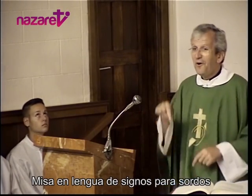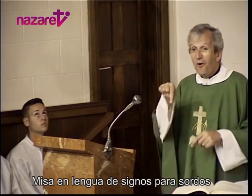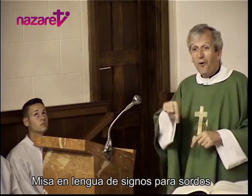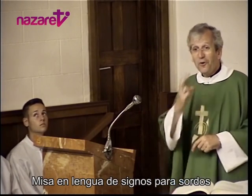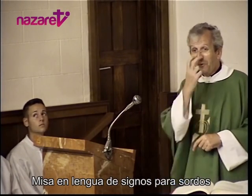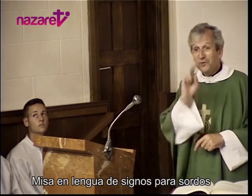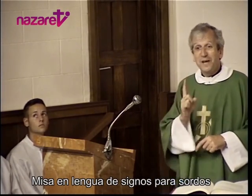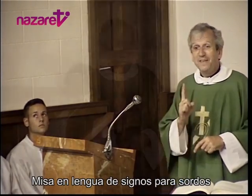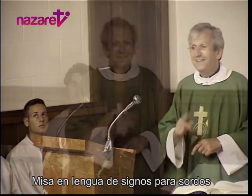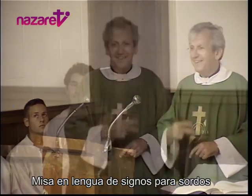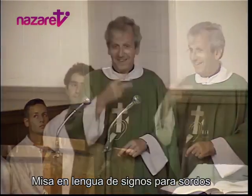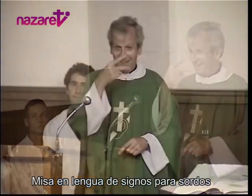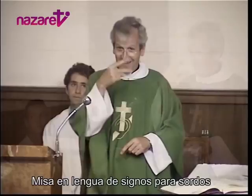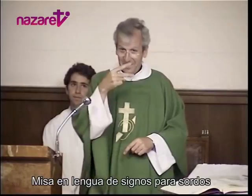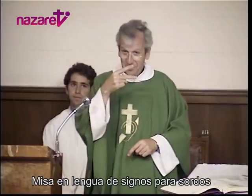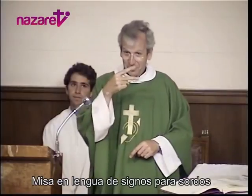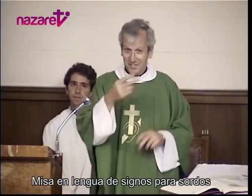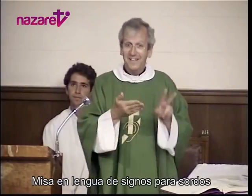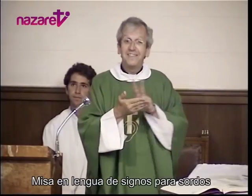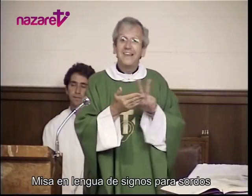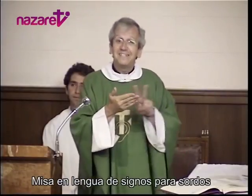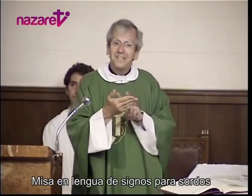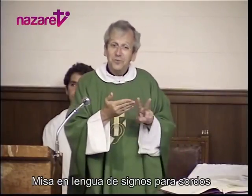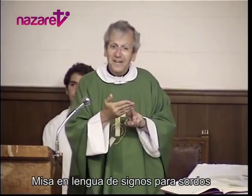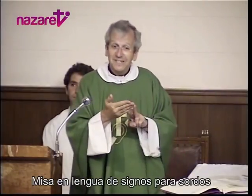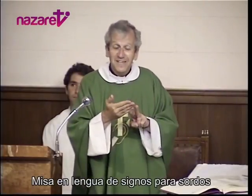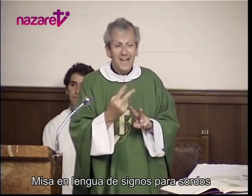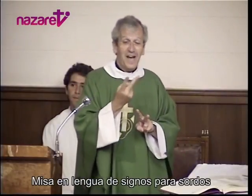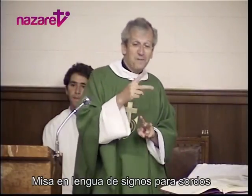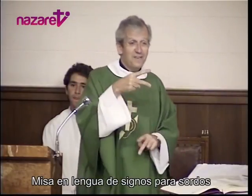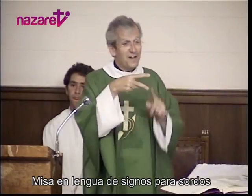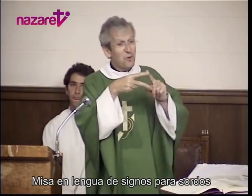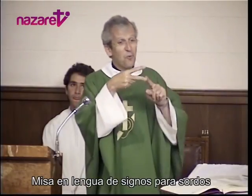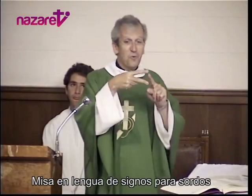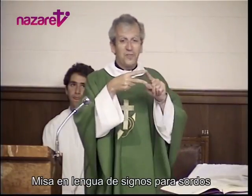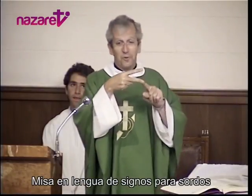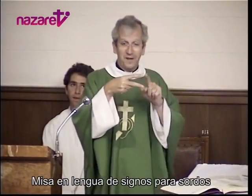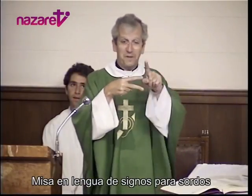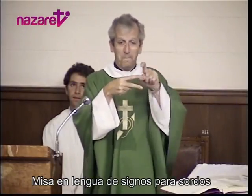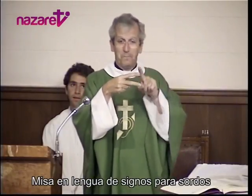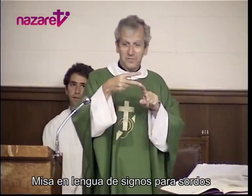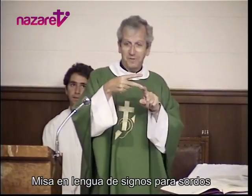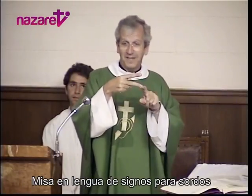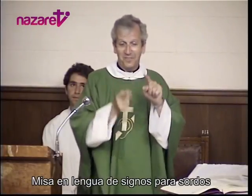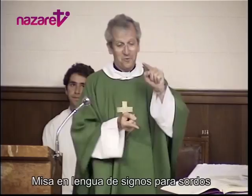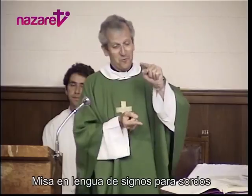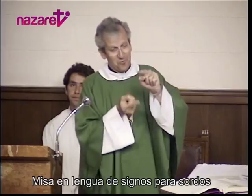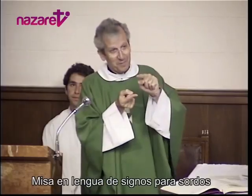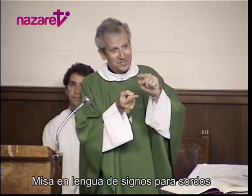Hoy, curiosamente, en dos de las lecturas había una doble posibilidad, una más